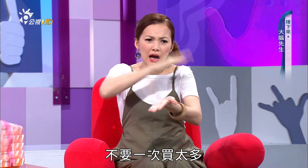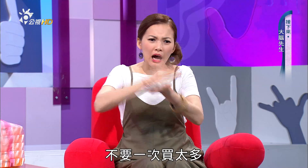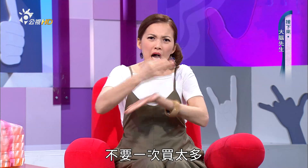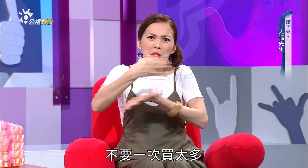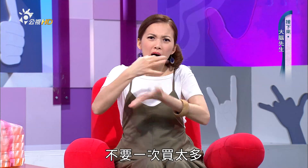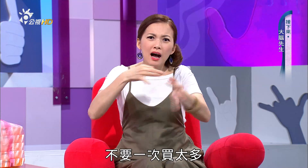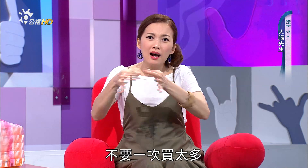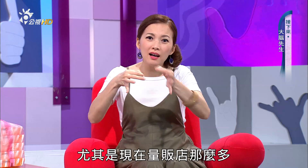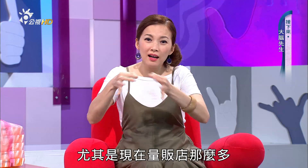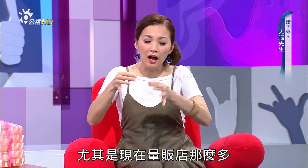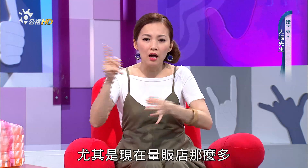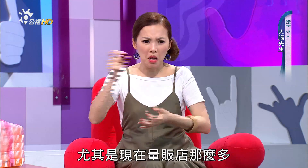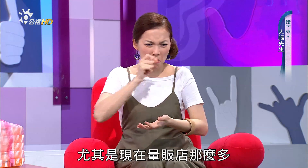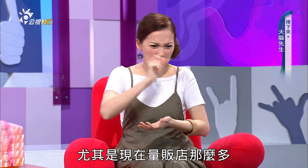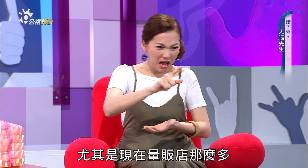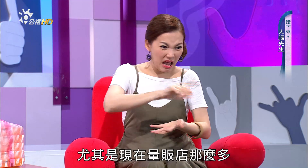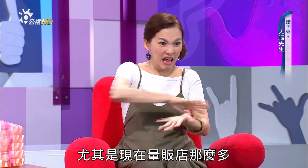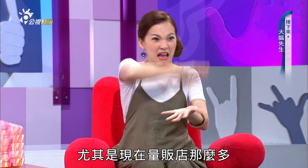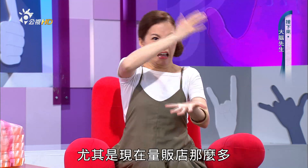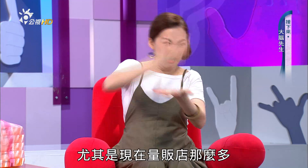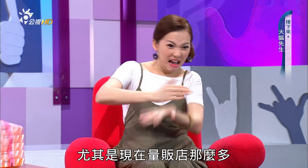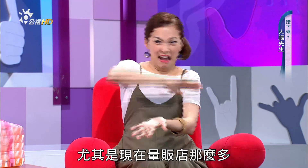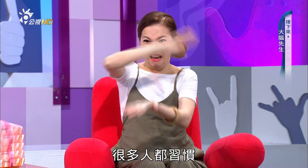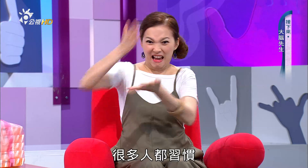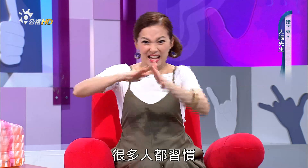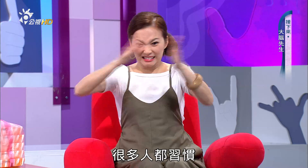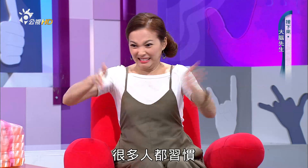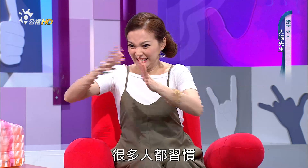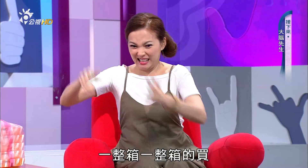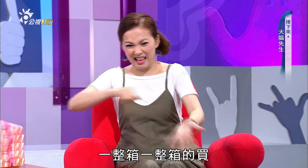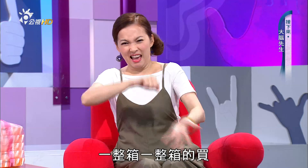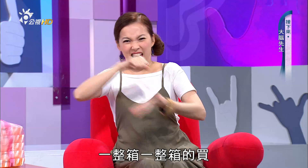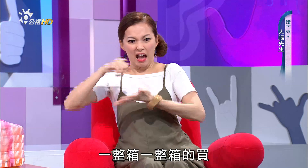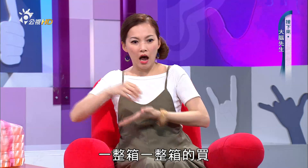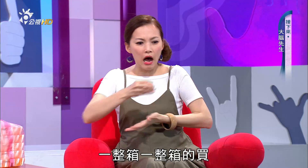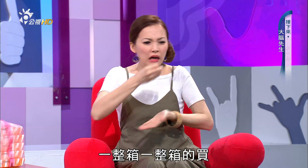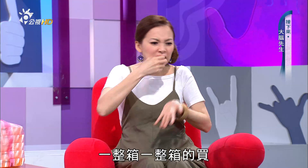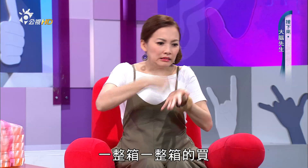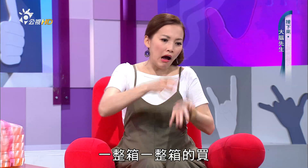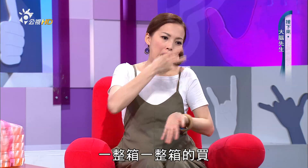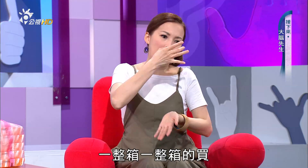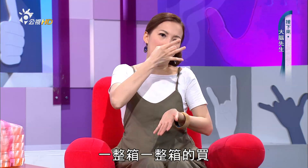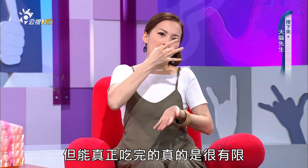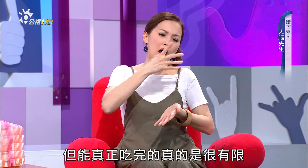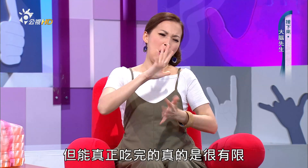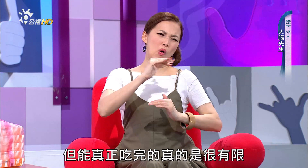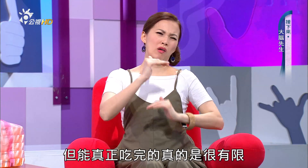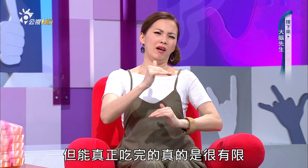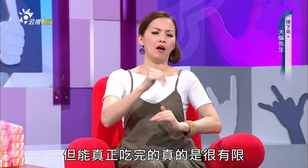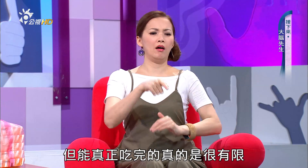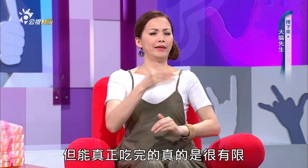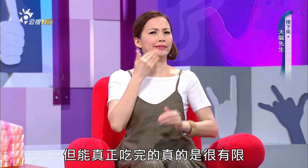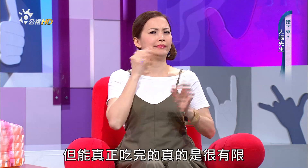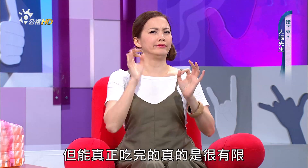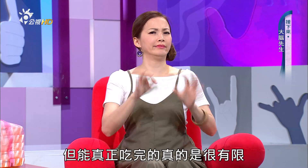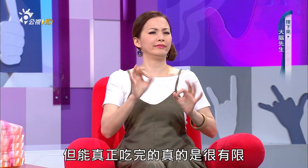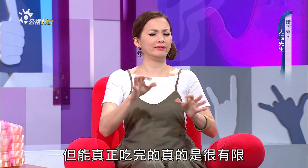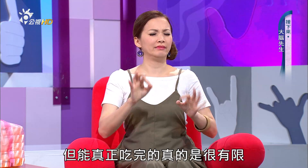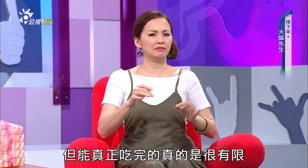多，尤其是现在量贩店那么多，很多人都习惯一整箱一整箱的买，但能真正吃完的，真的是很